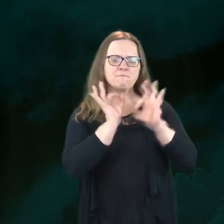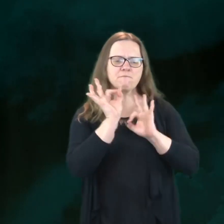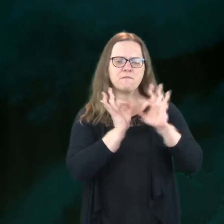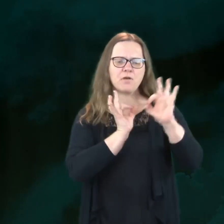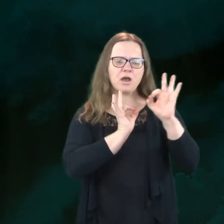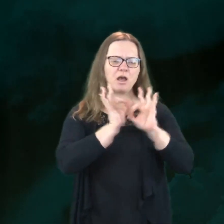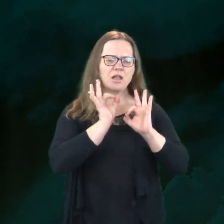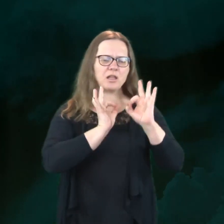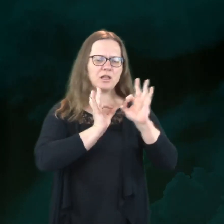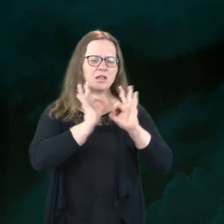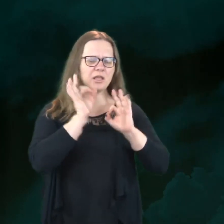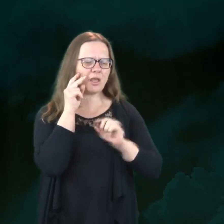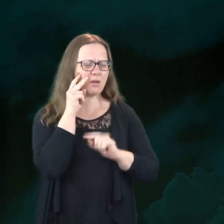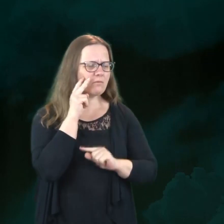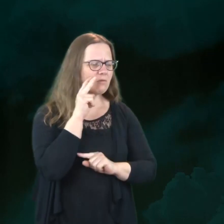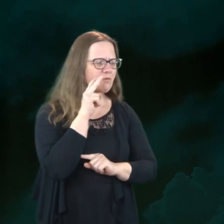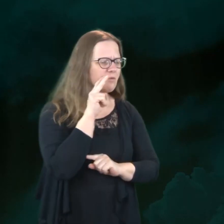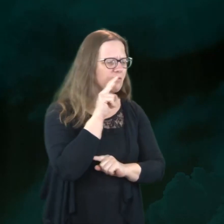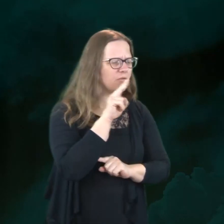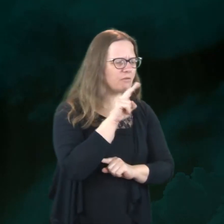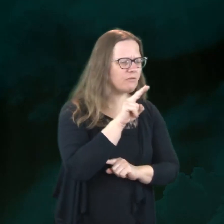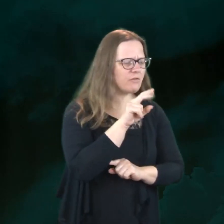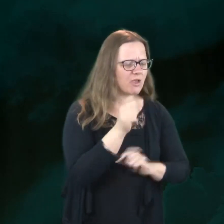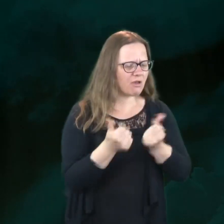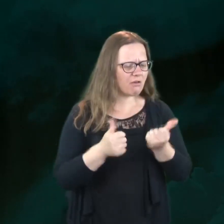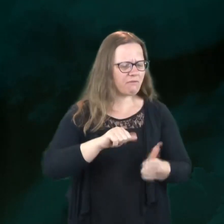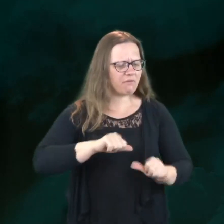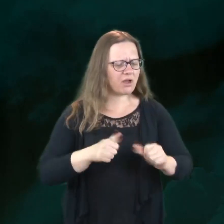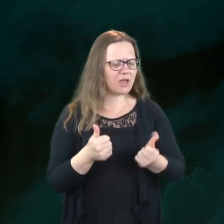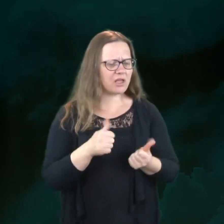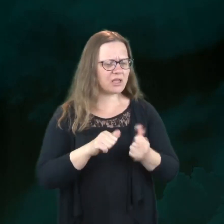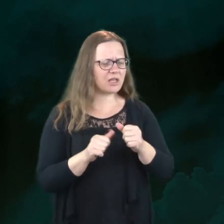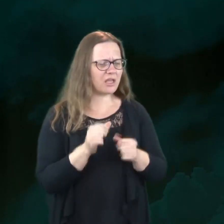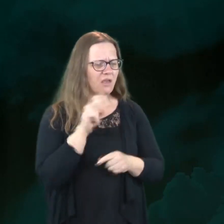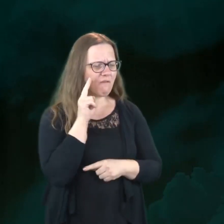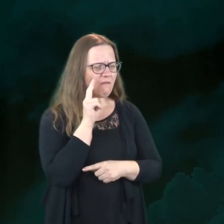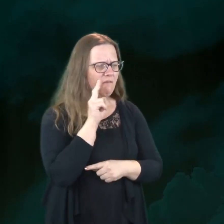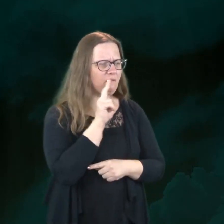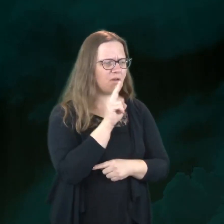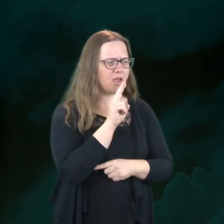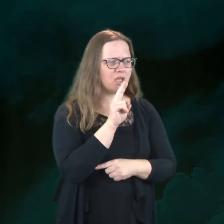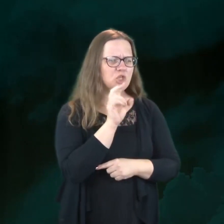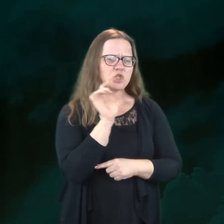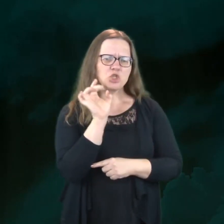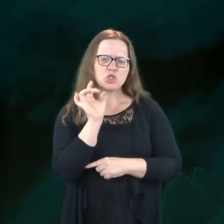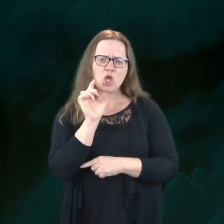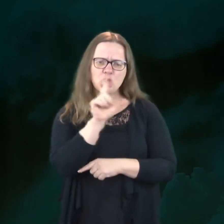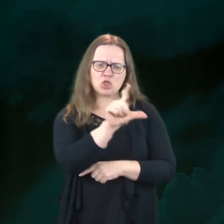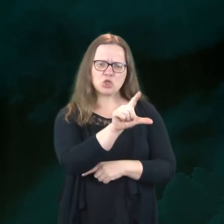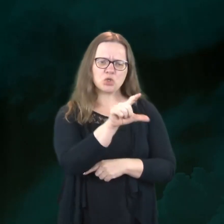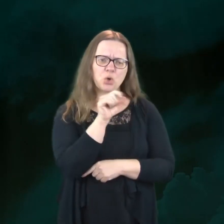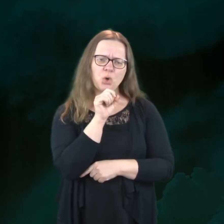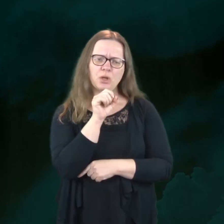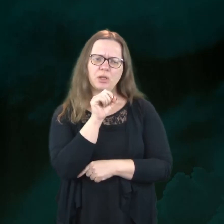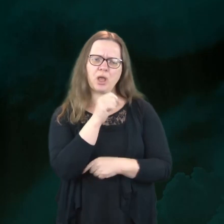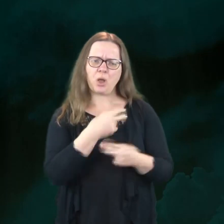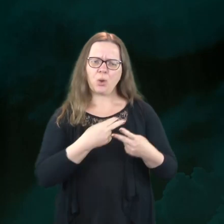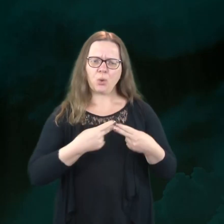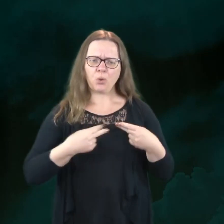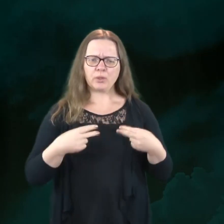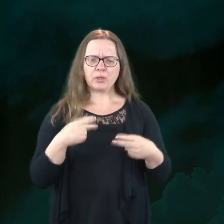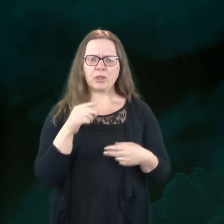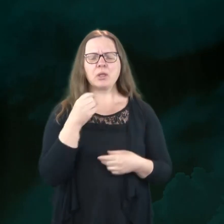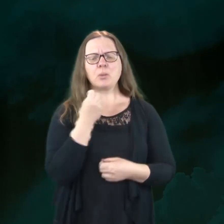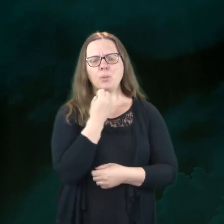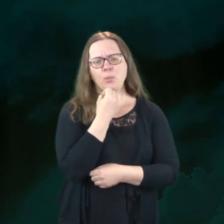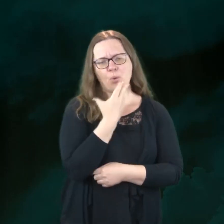não fica com ouvindo tanta besteira. Sabe, você começa a banalizar o que o Senhor está falando conosco,